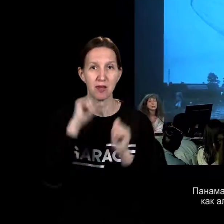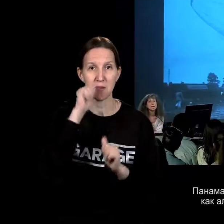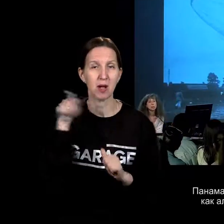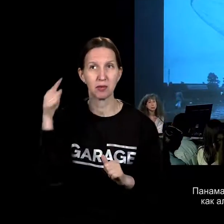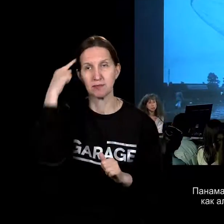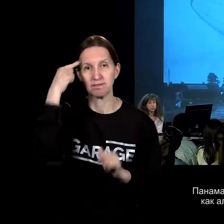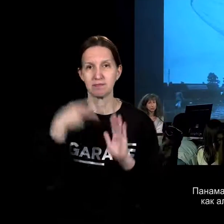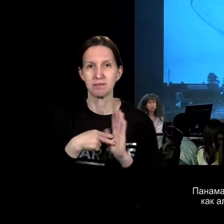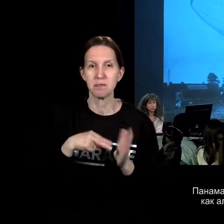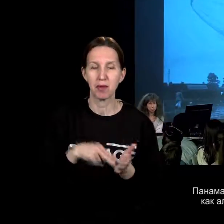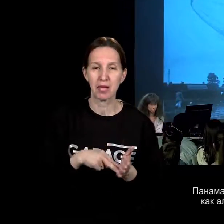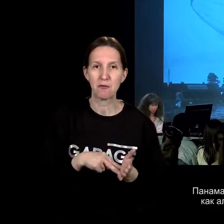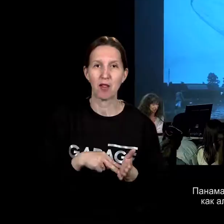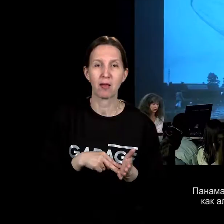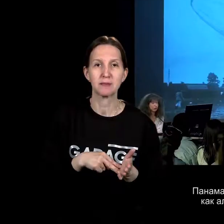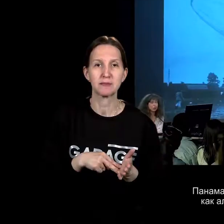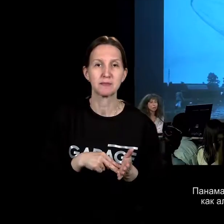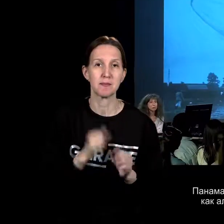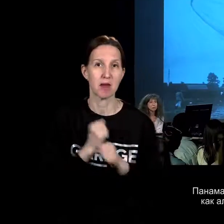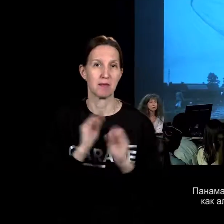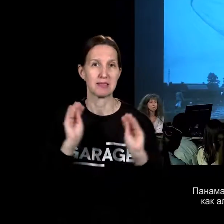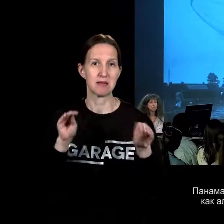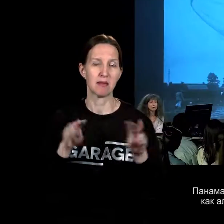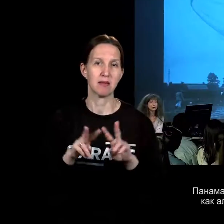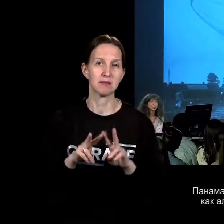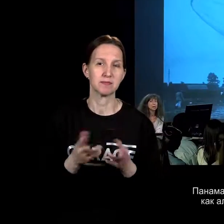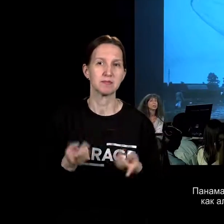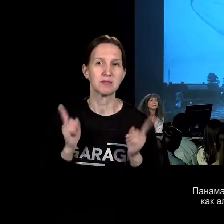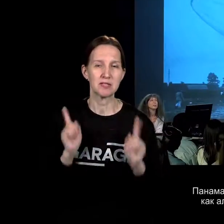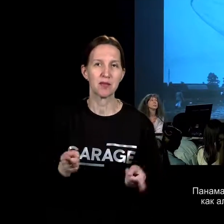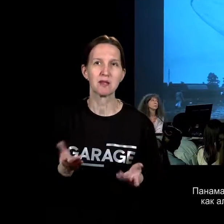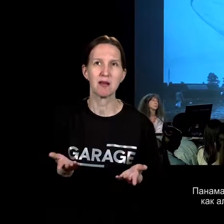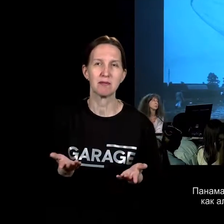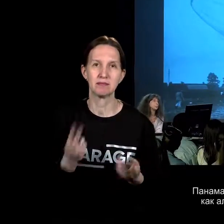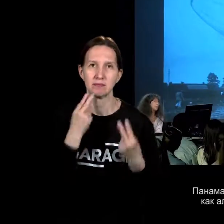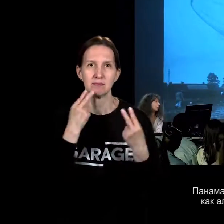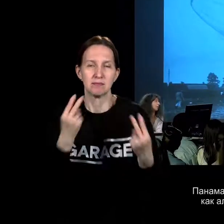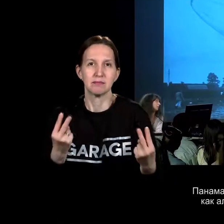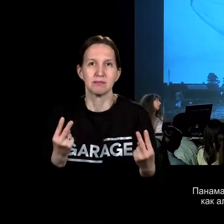собирался, и сделал как действительно некое